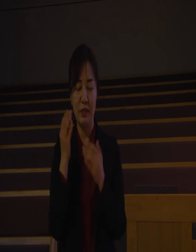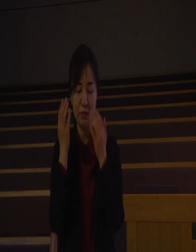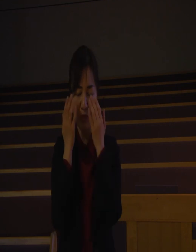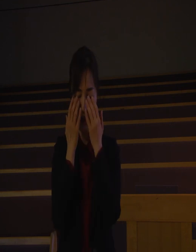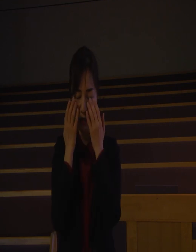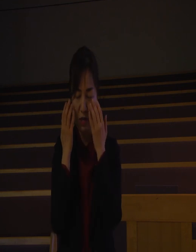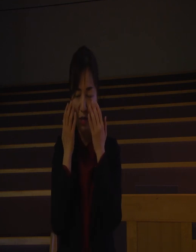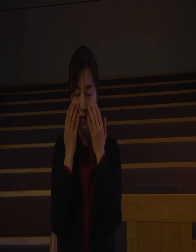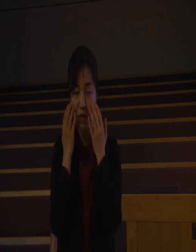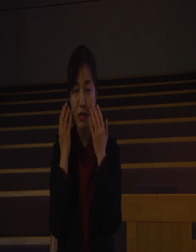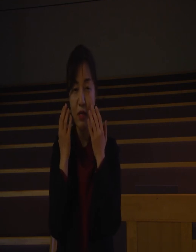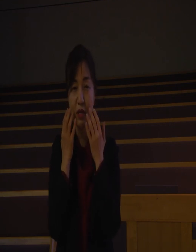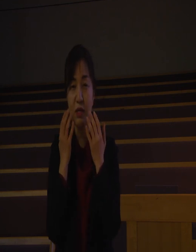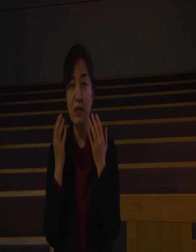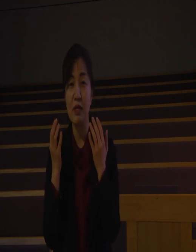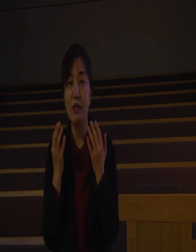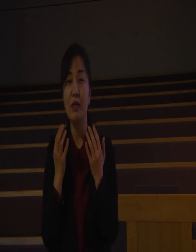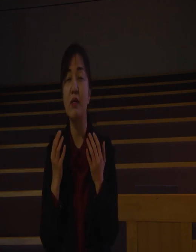눈물만이